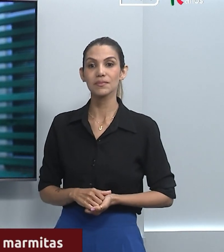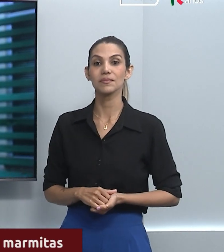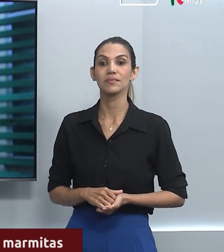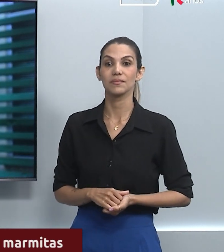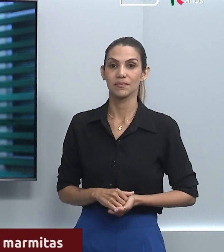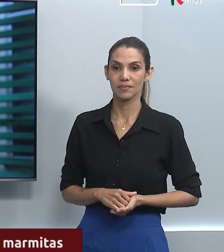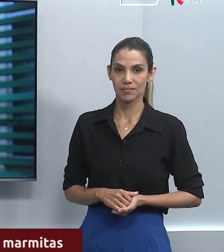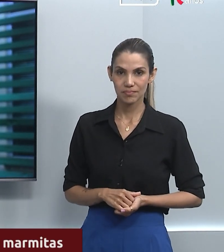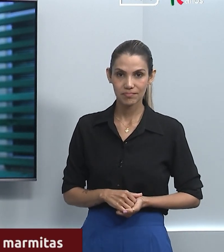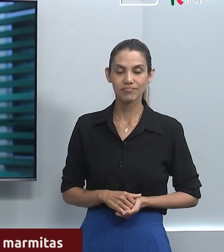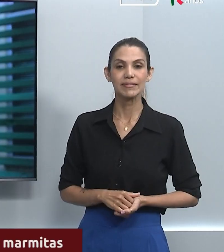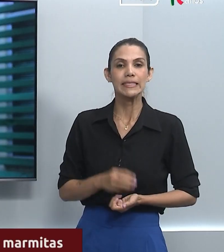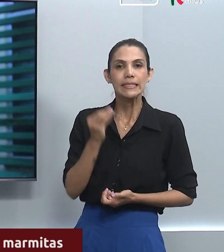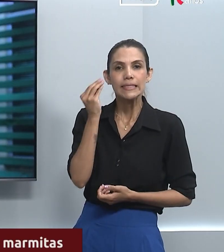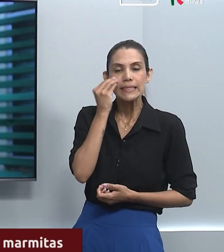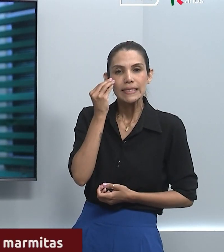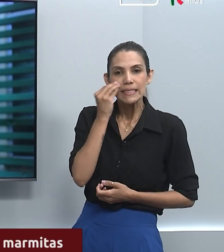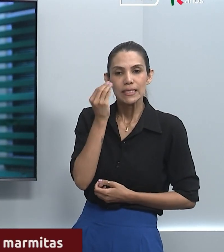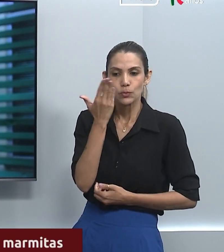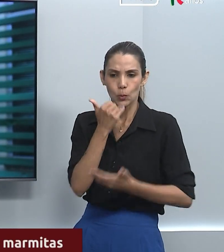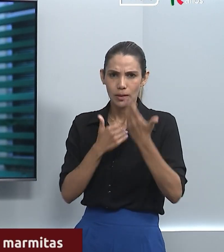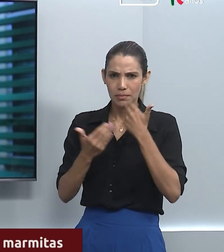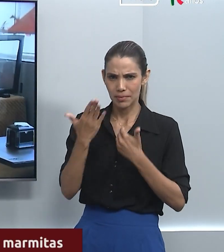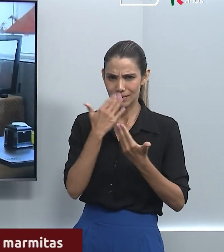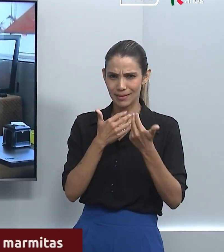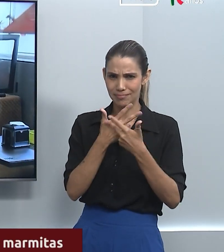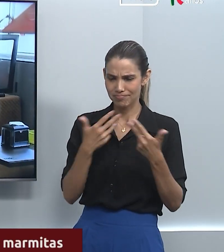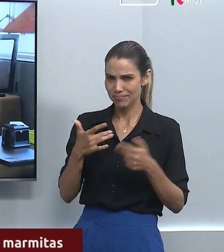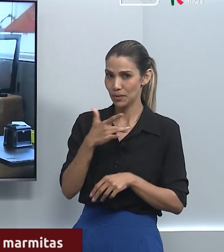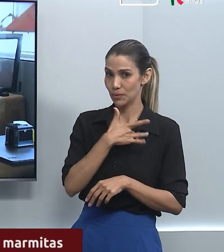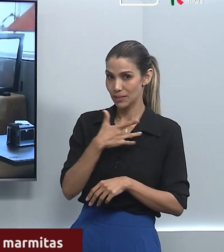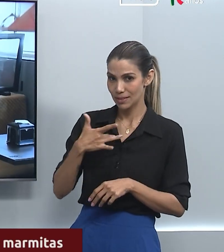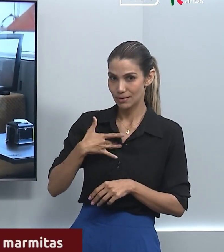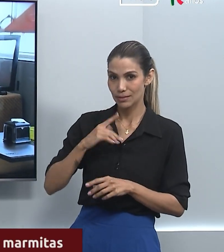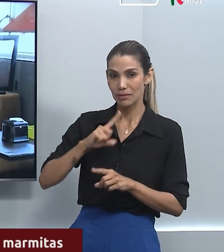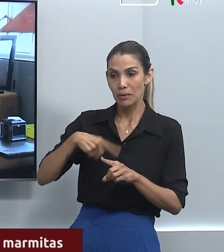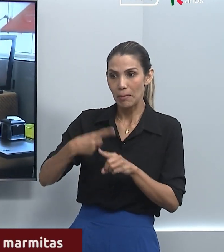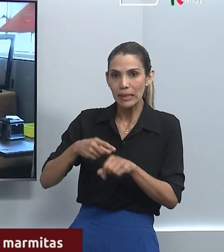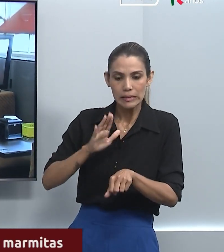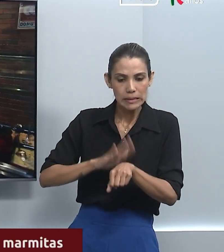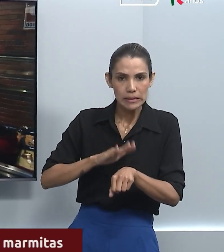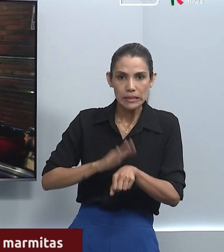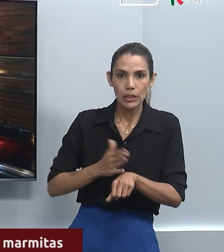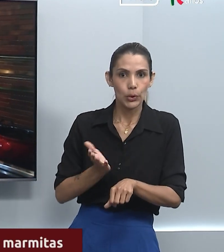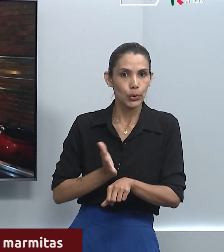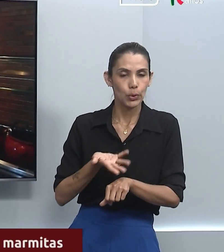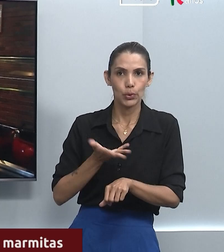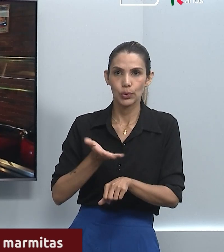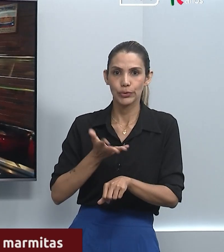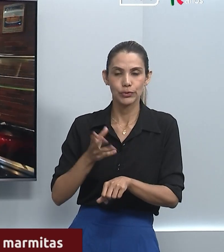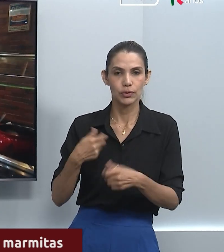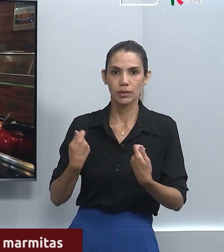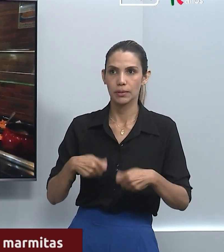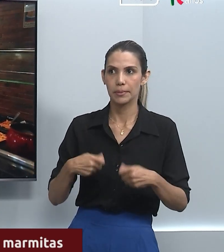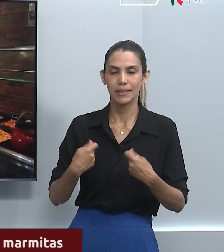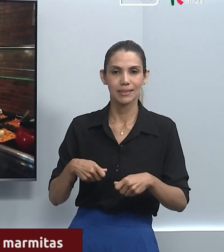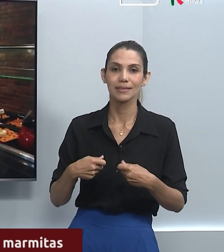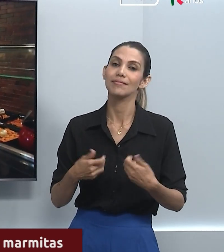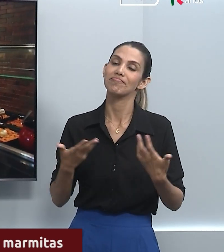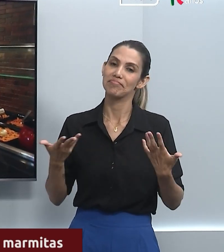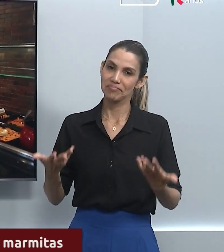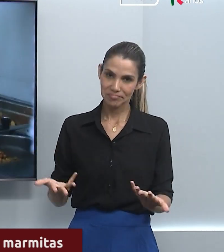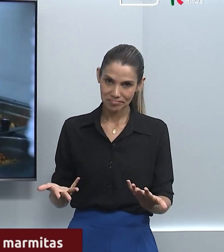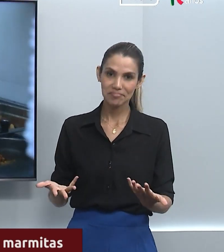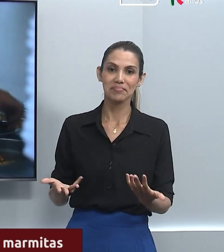A busca por uma alimentação mais saudável, junto da falta de tempo por causa da correria do dia a dia, fez com